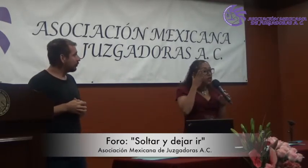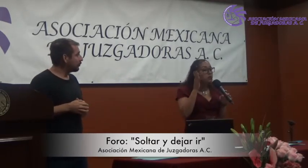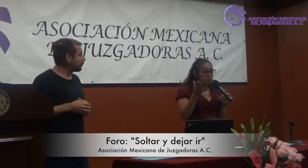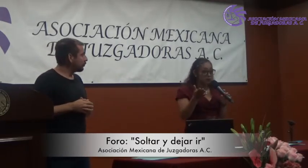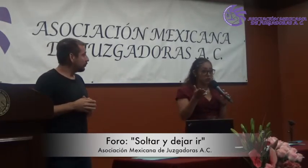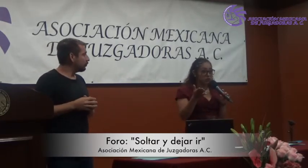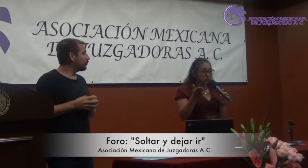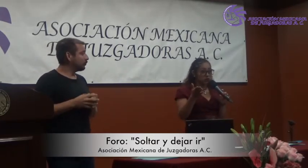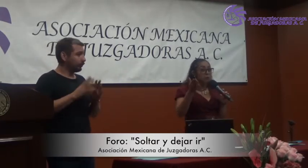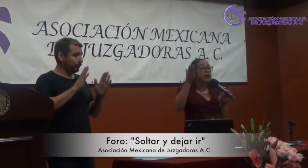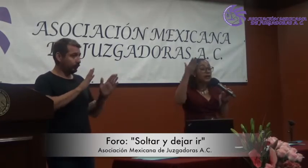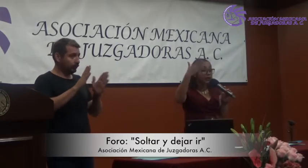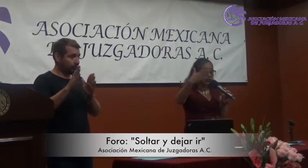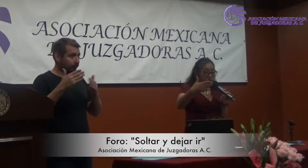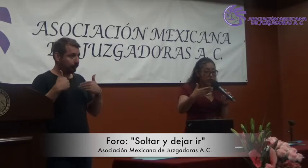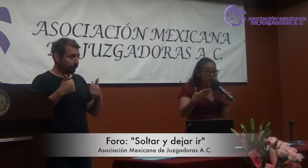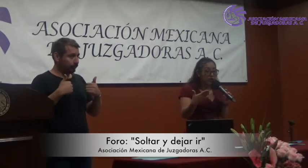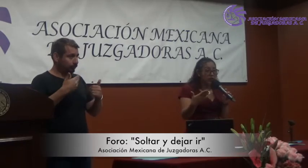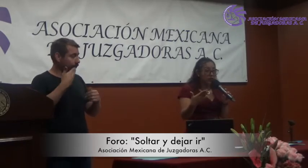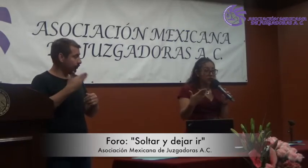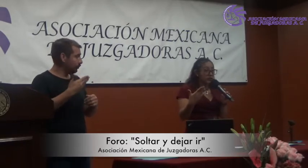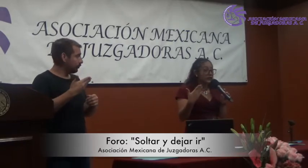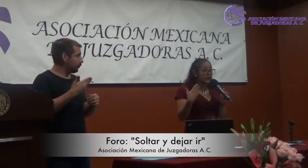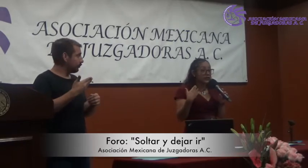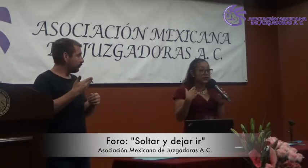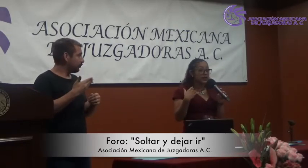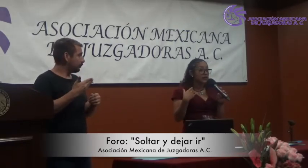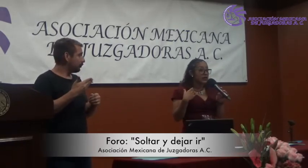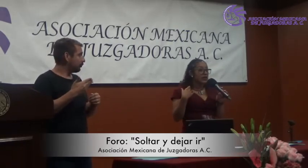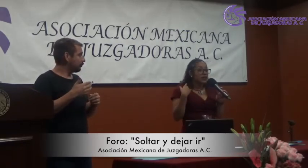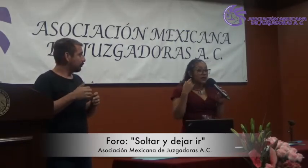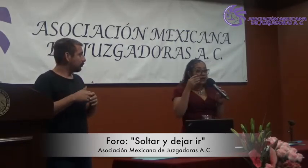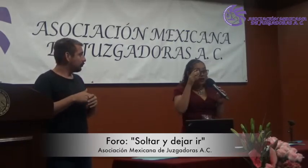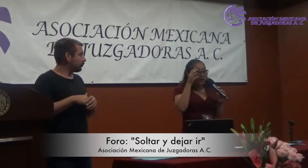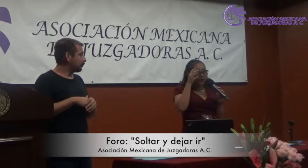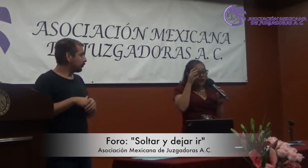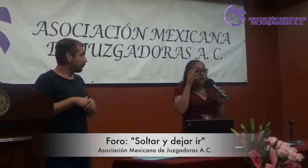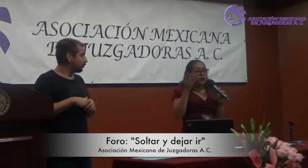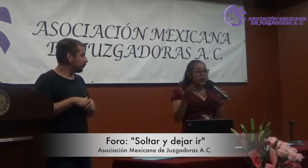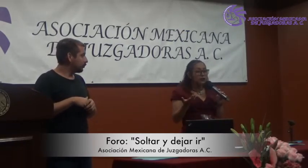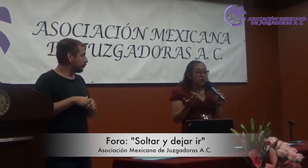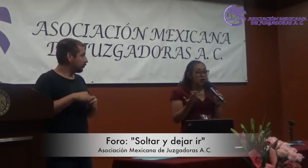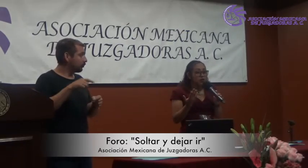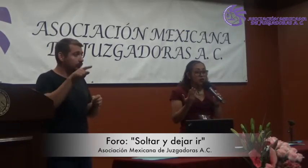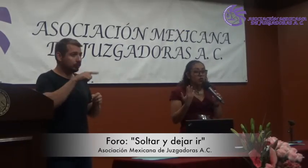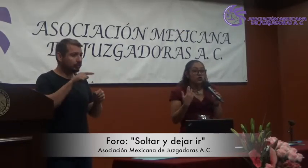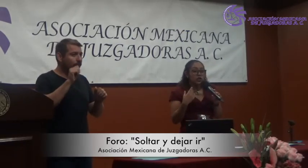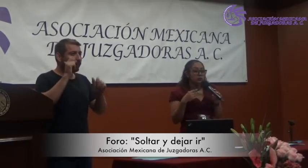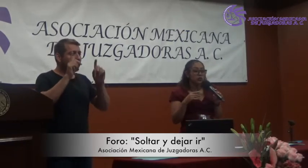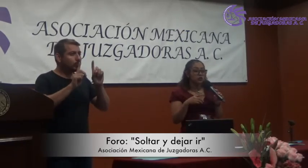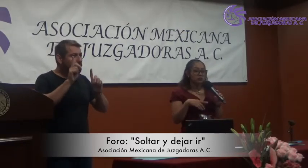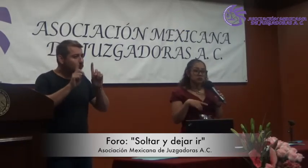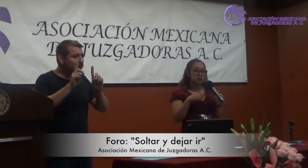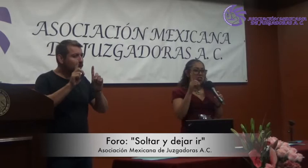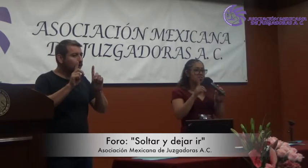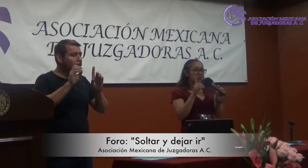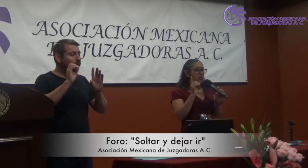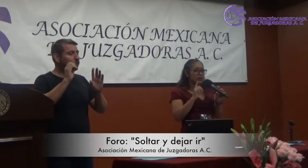Hasta aquí, ¿cómo vamos? ¿Va quedando claro? ¿Necesitan que expliquemos algún